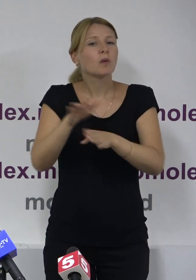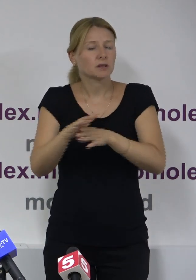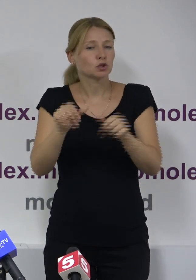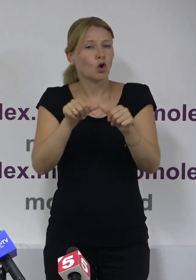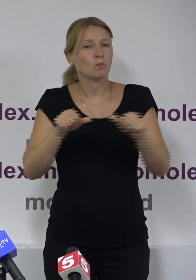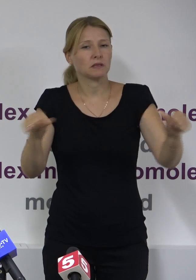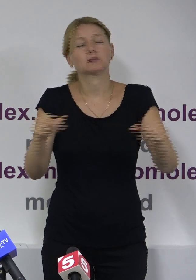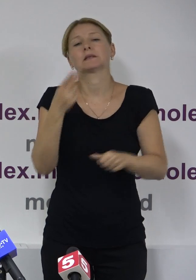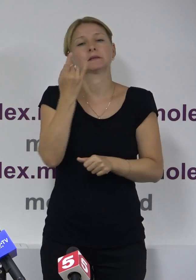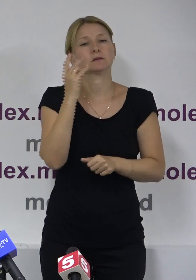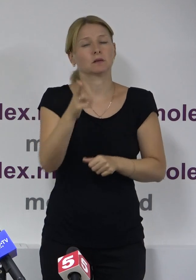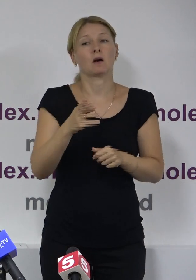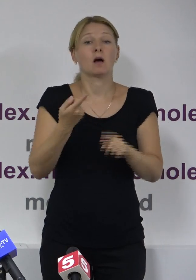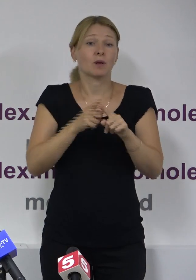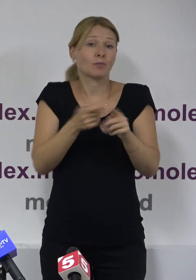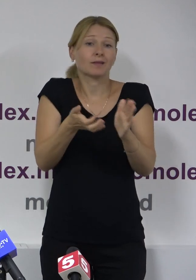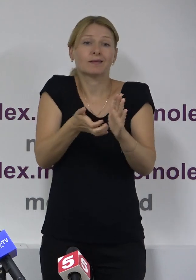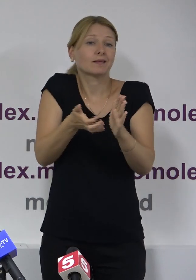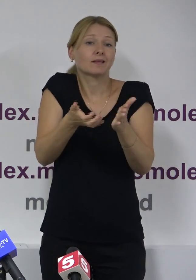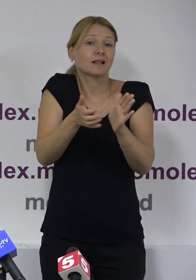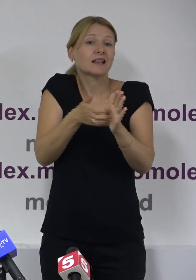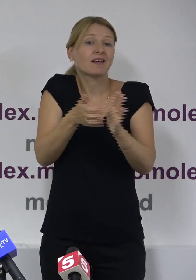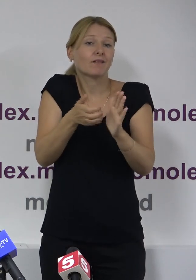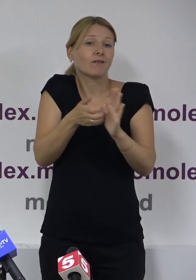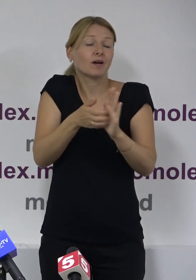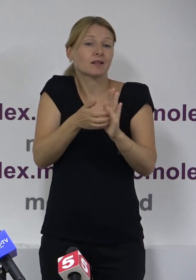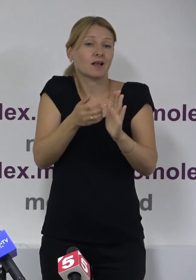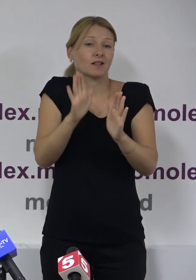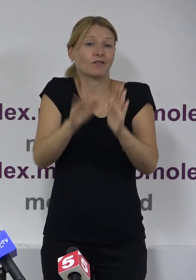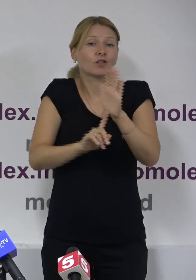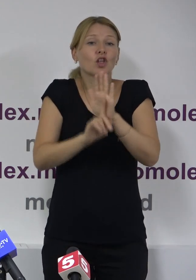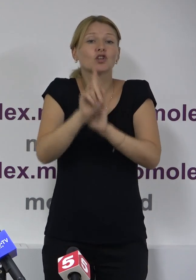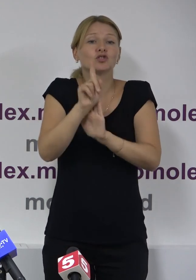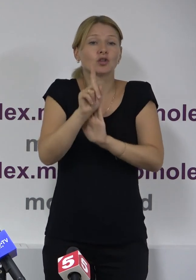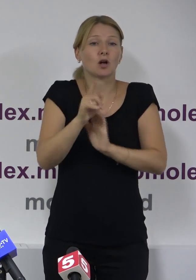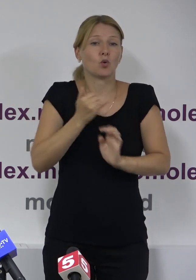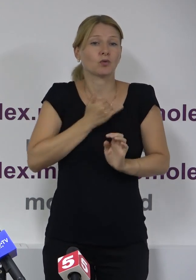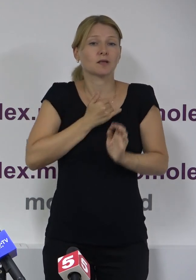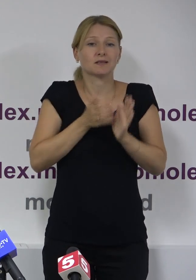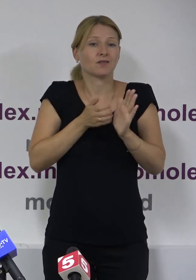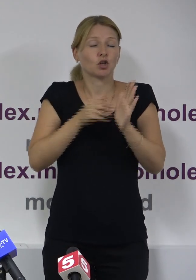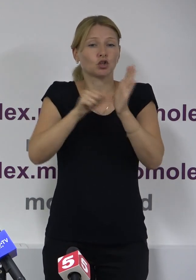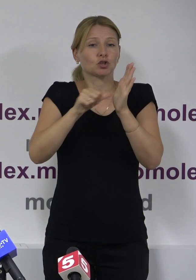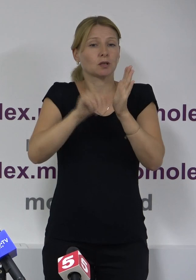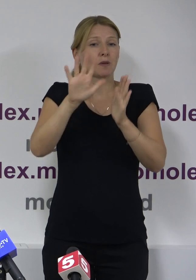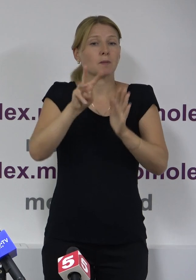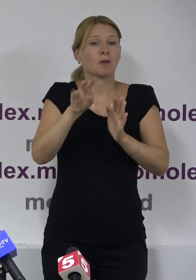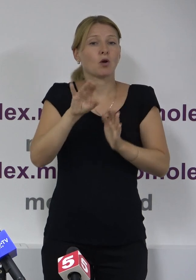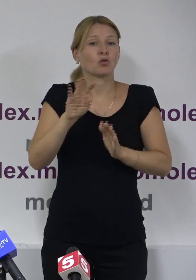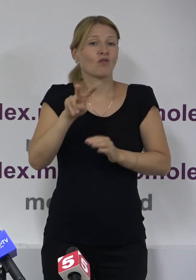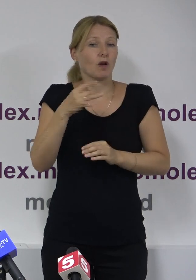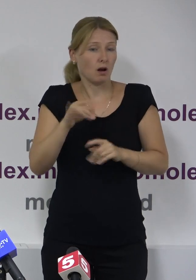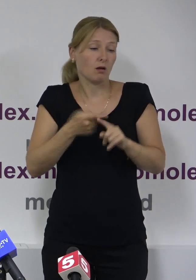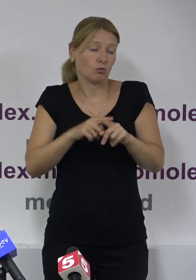sens, deficitul pe care îl vedem la această etapă de circa 65 de milioane de lei este o